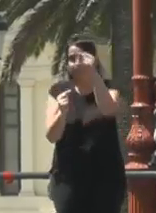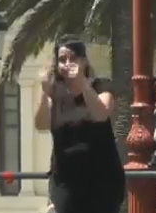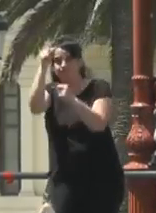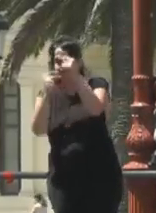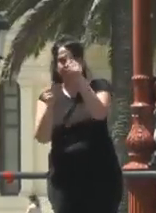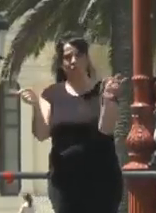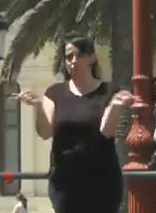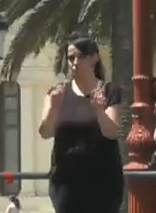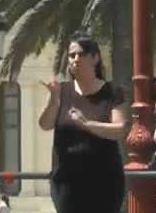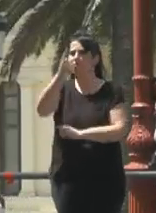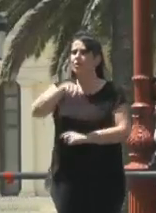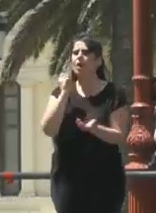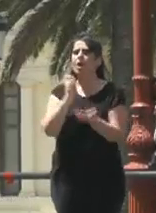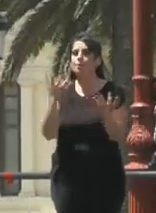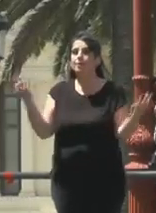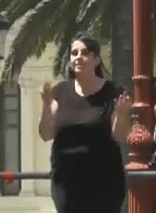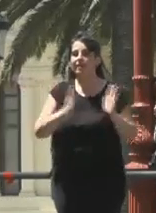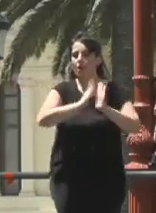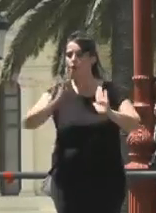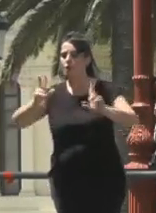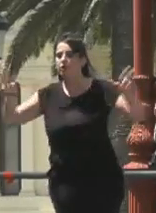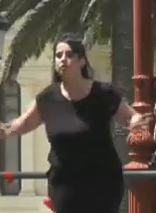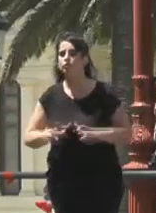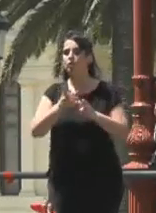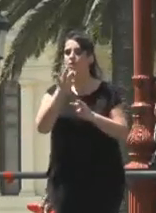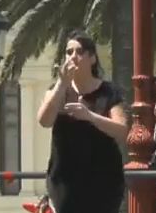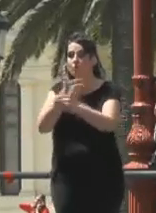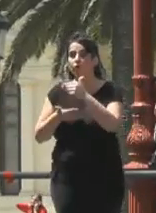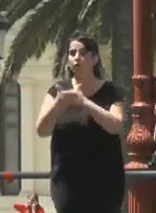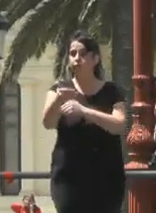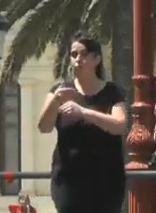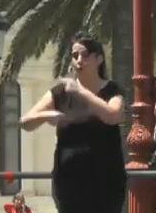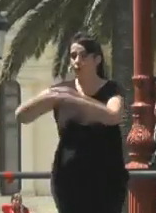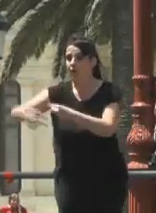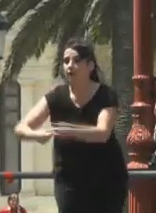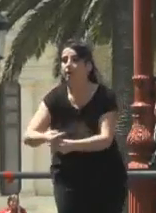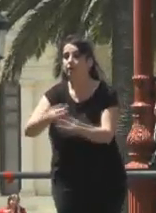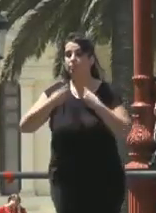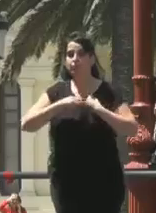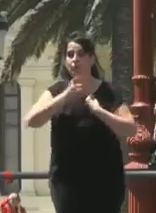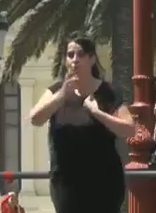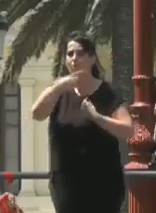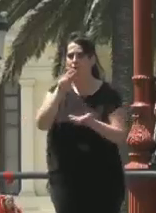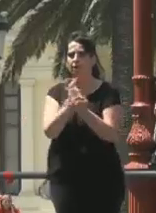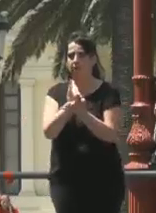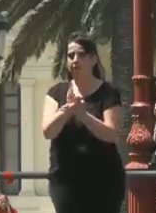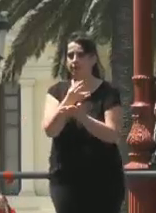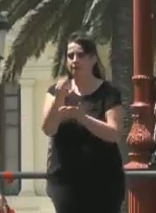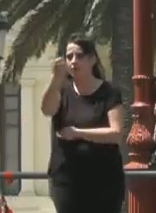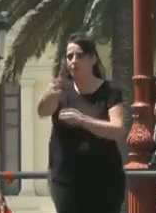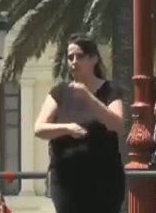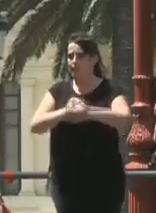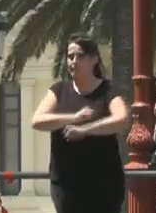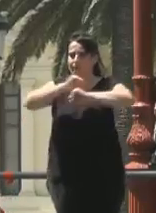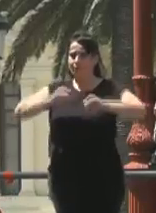orden social, el orden social de cómo vamos a vivir en el futuro las siguientes generaciones y cómo vamos a vivir como pueblos. Y se está consolidando, precisamente